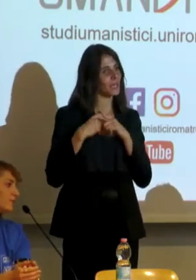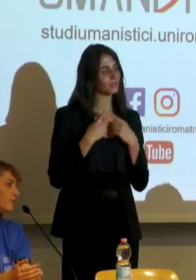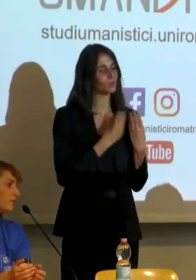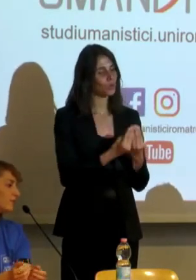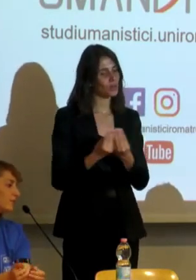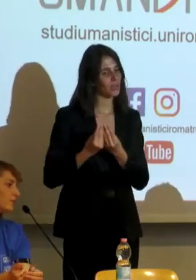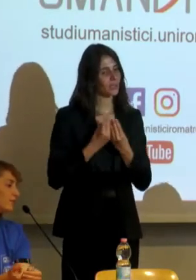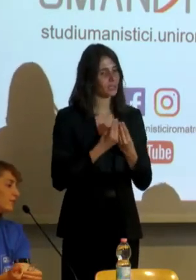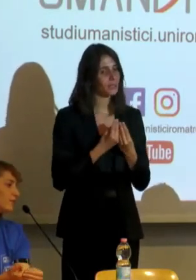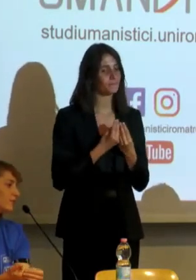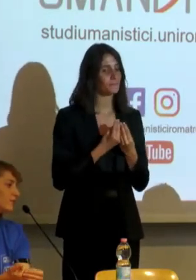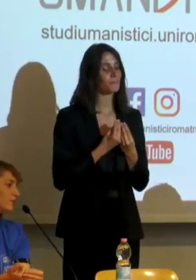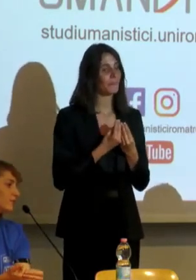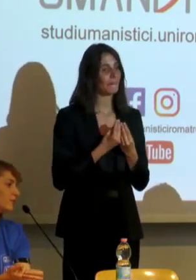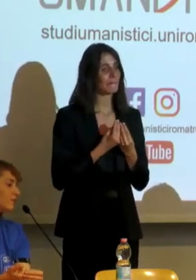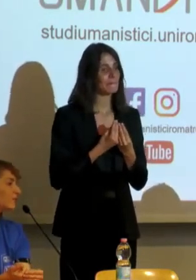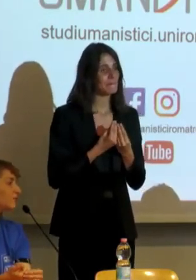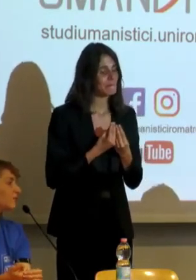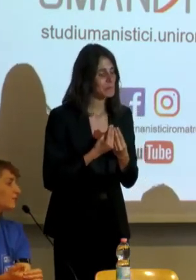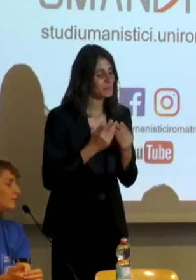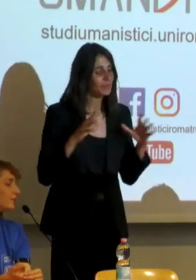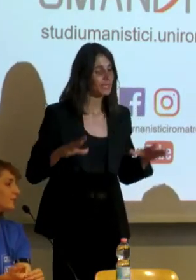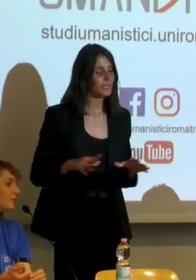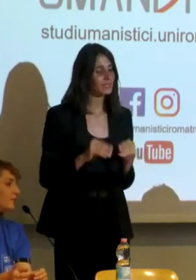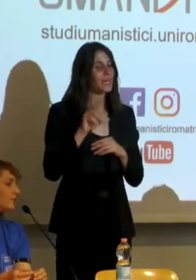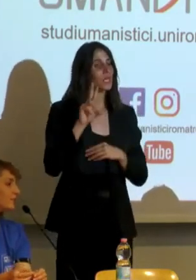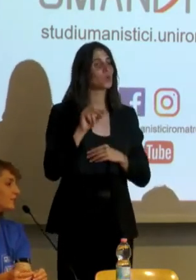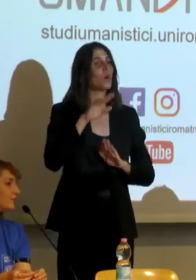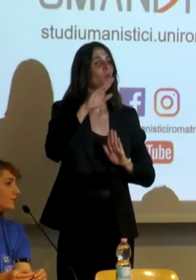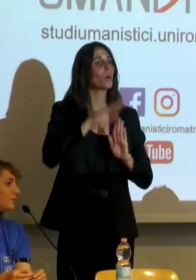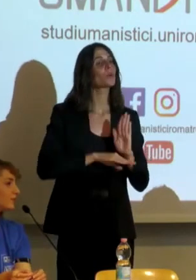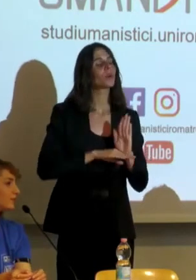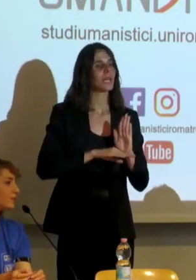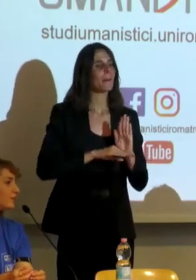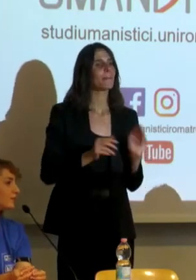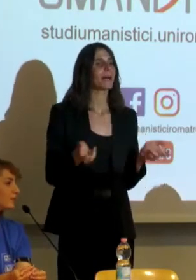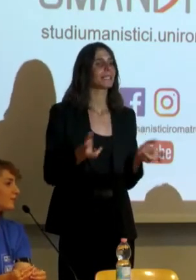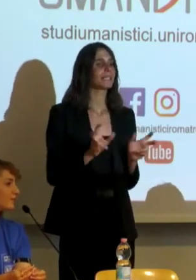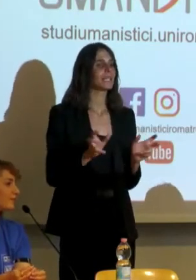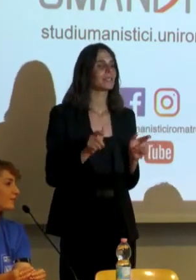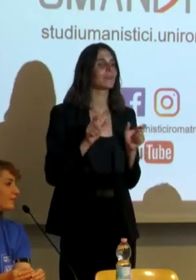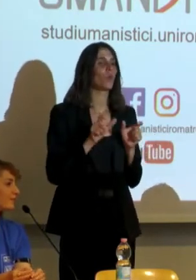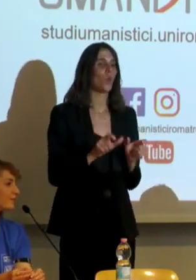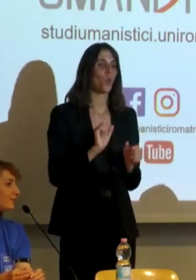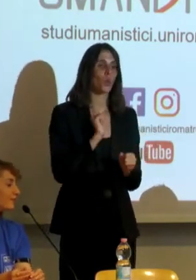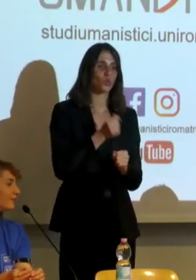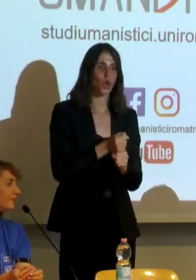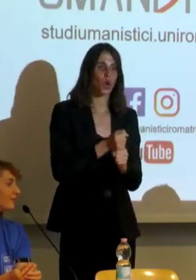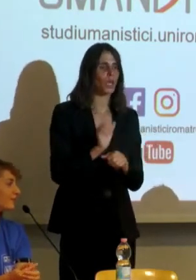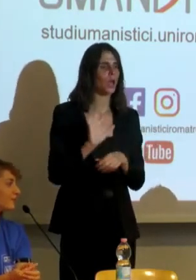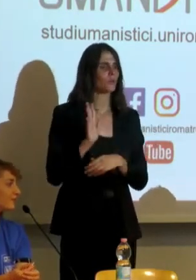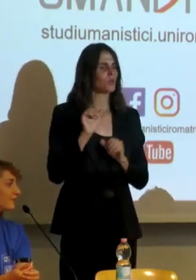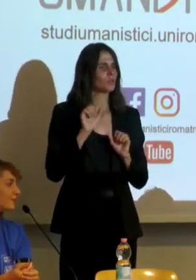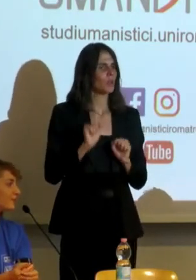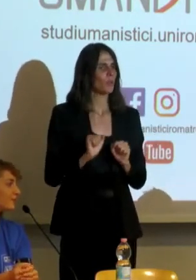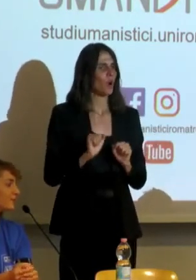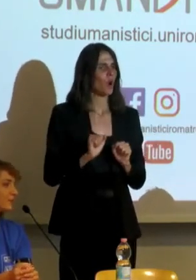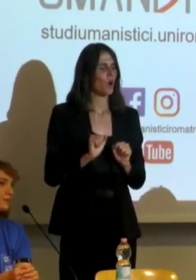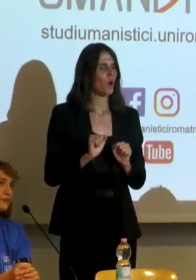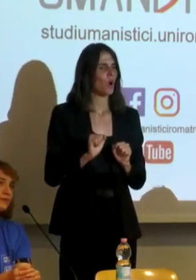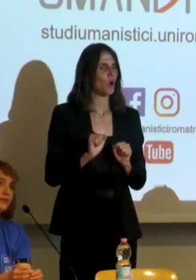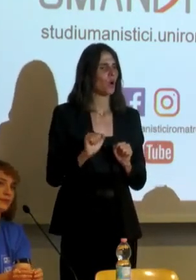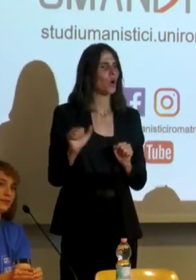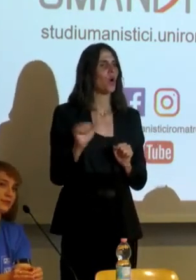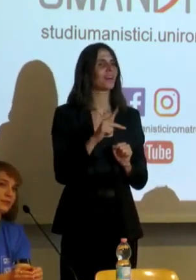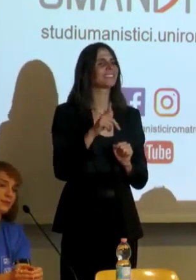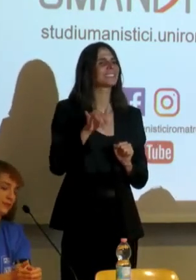per proporre un nuovo programma televisivo di divulgazione storica, che probabilmente andrà su un canale come il pacchetto Sky. Adesso